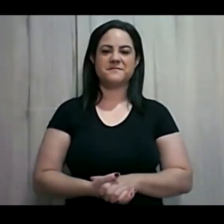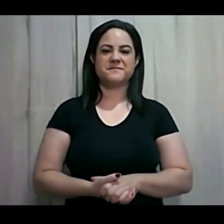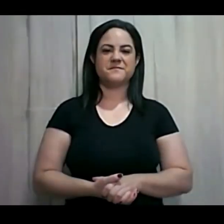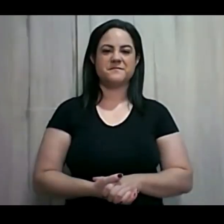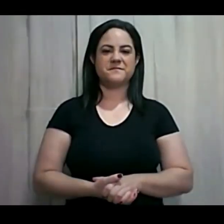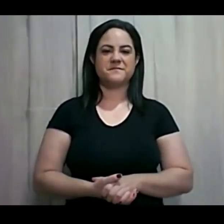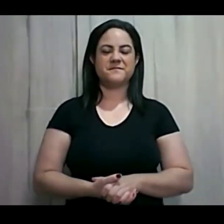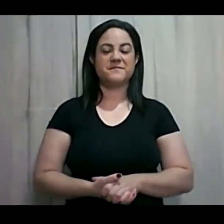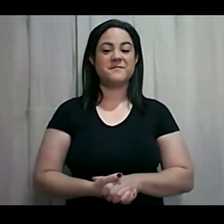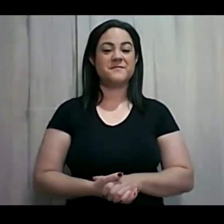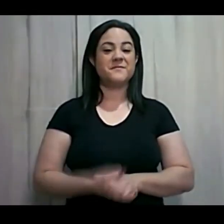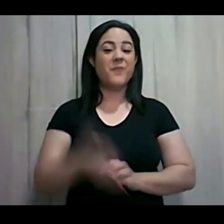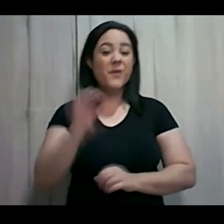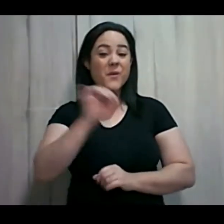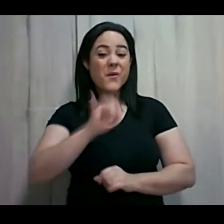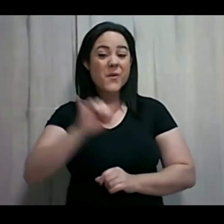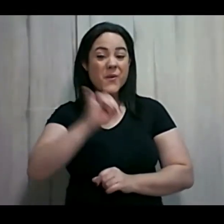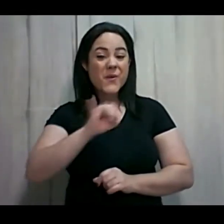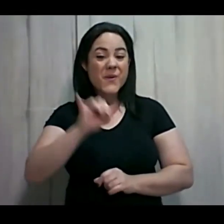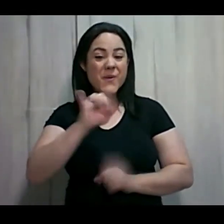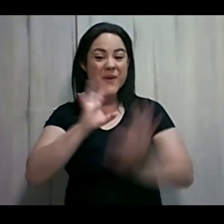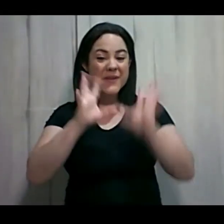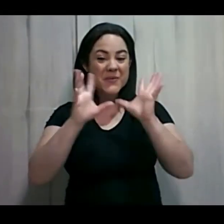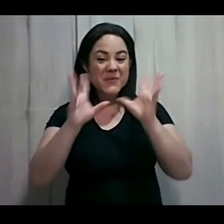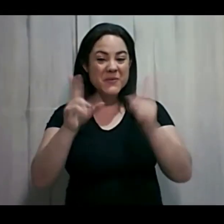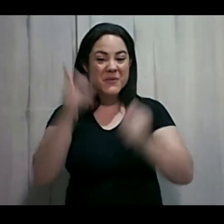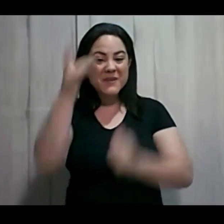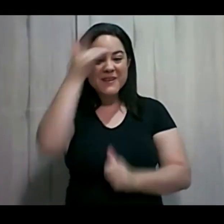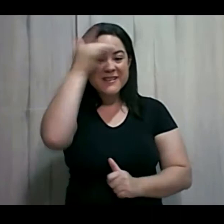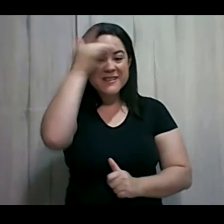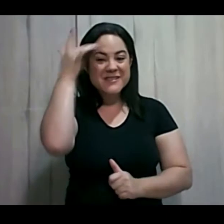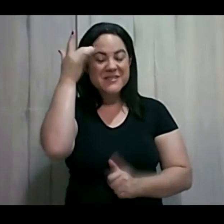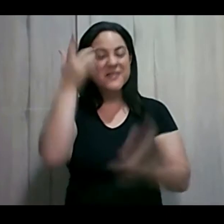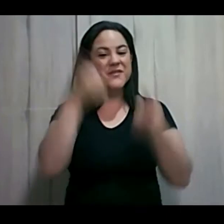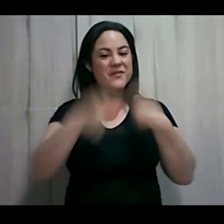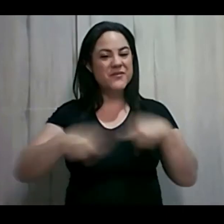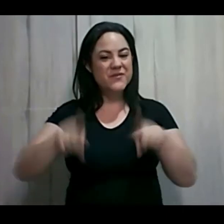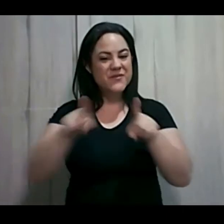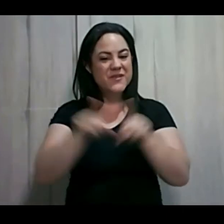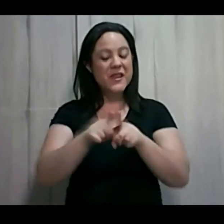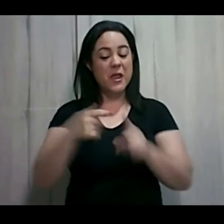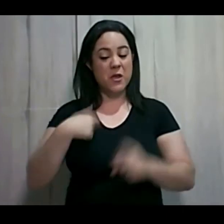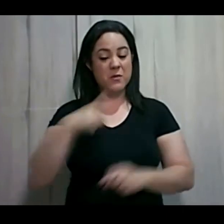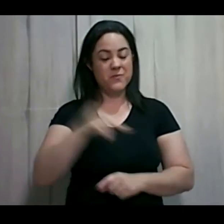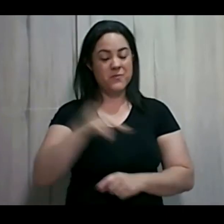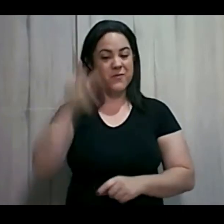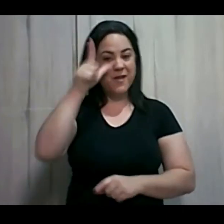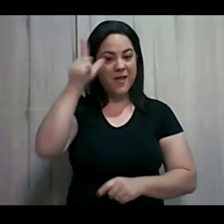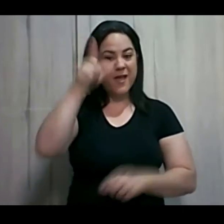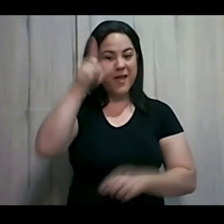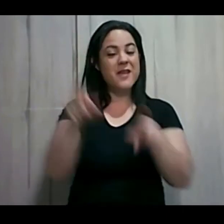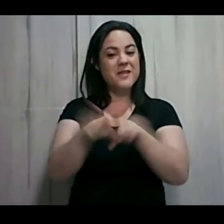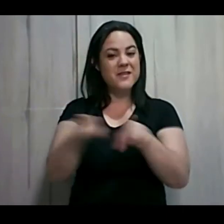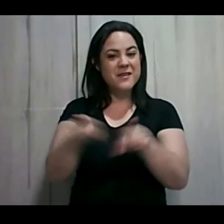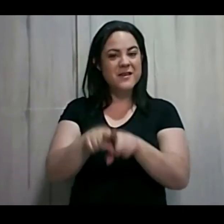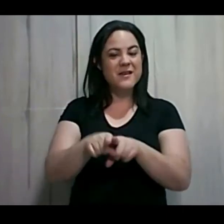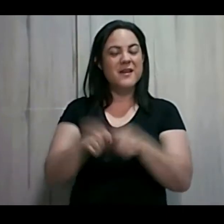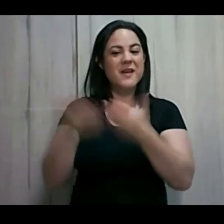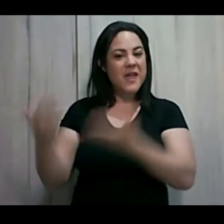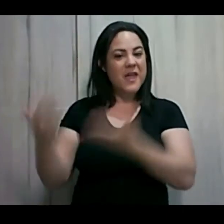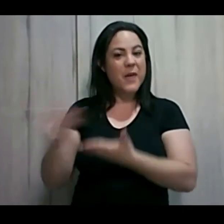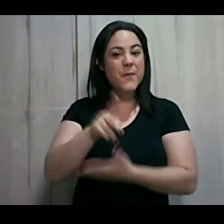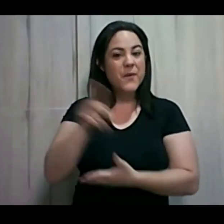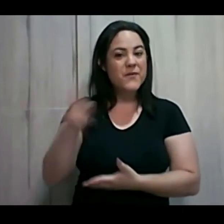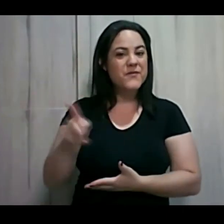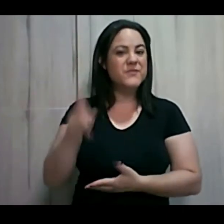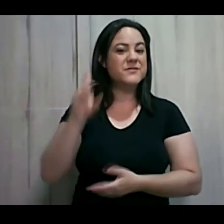Olá para todos e para todas. Voltamos, eu, professor Leclerc, e ao meu lado aqui a professora